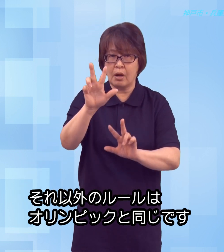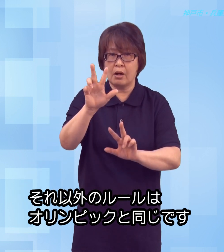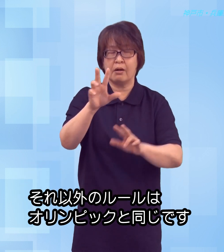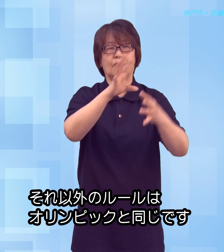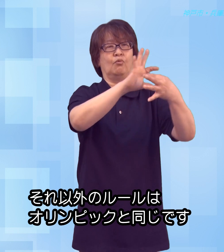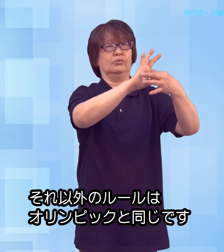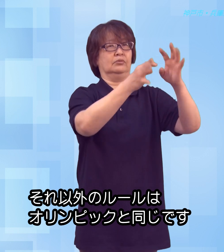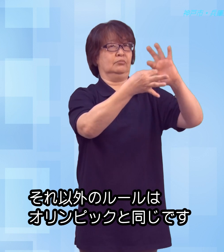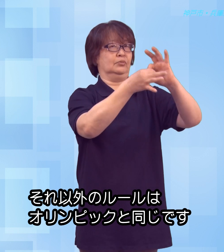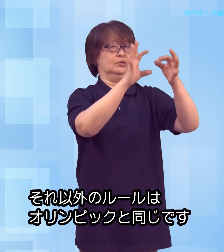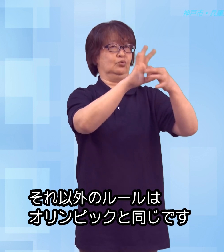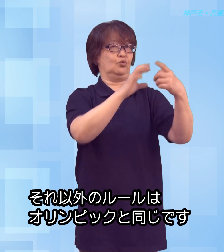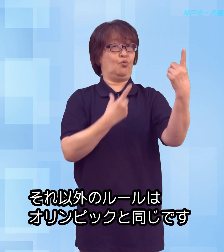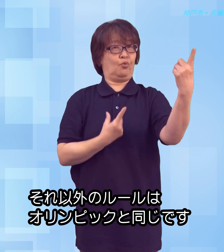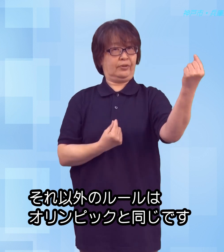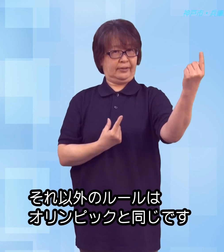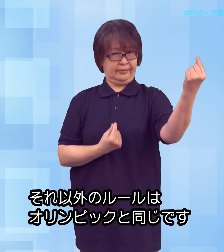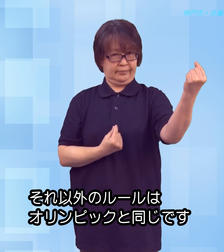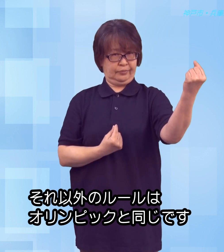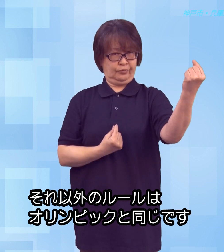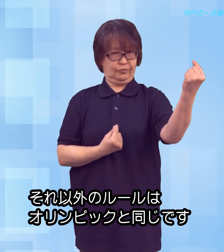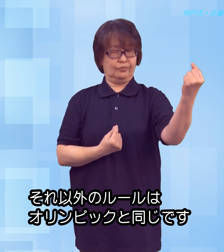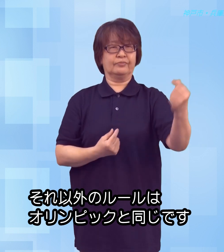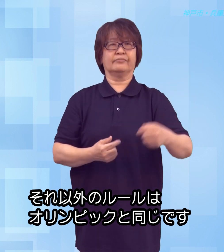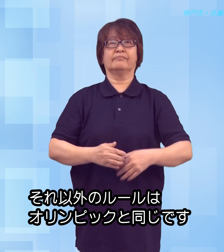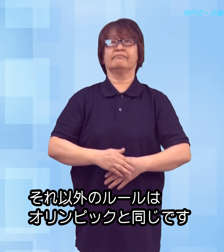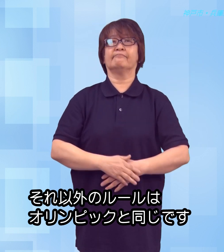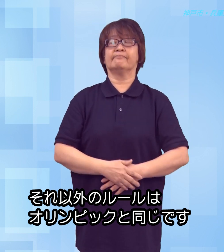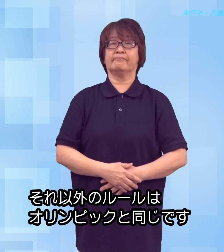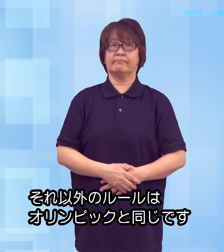それ以外のルールはオリンピックと同じです